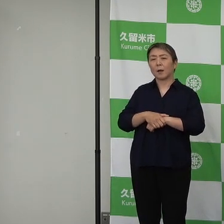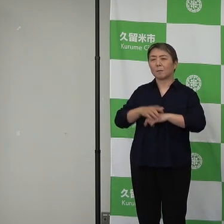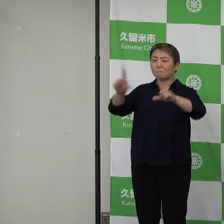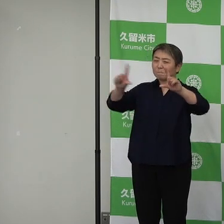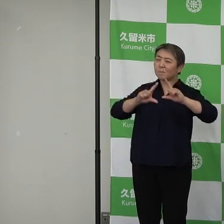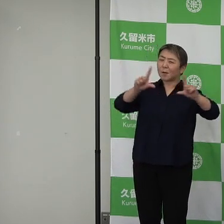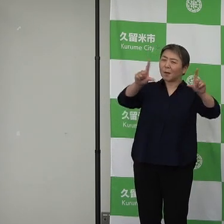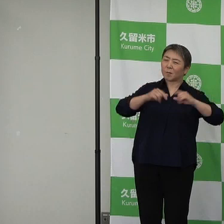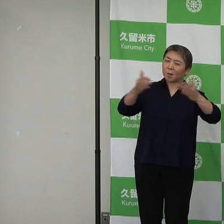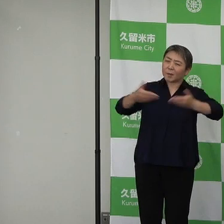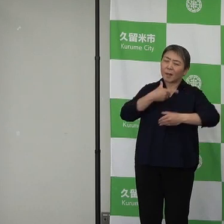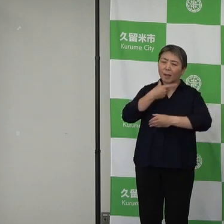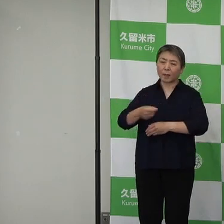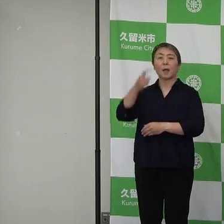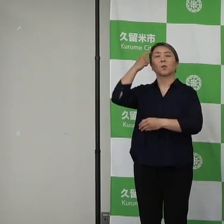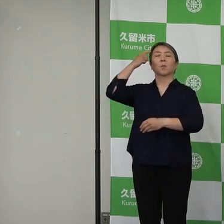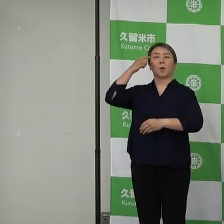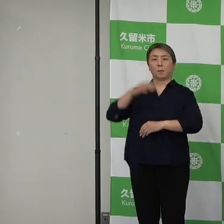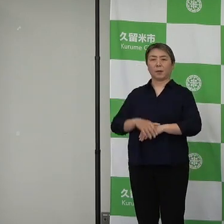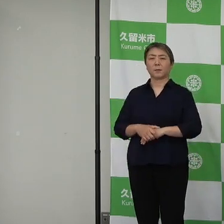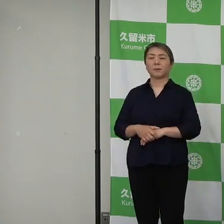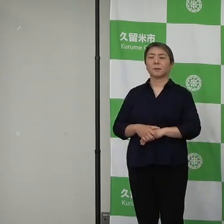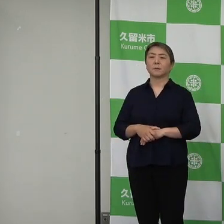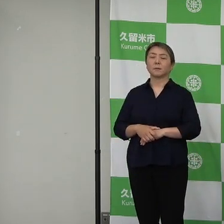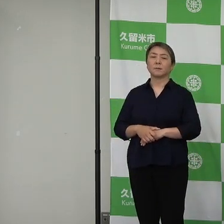をいただきたいと思います。